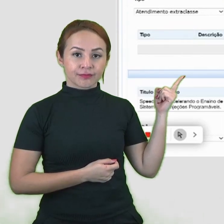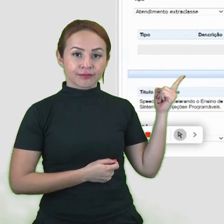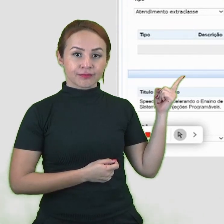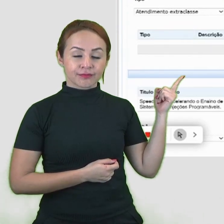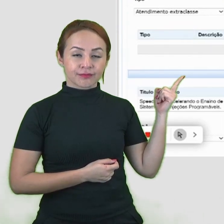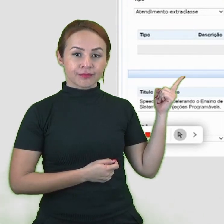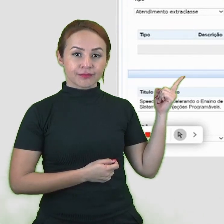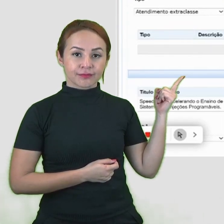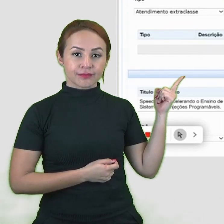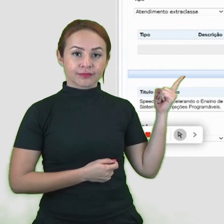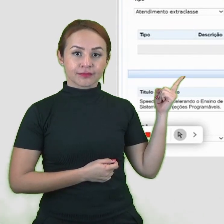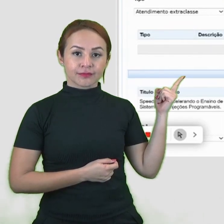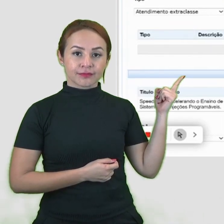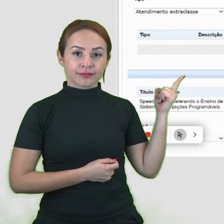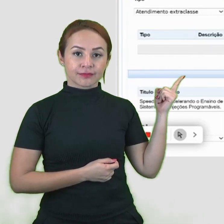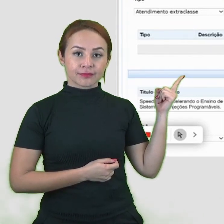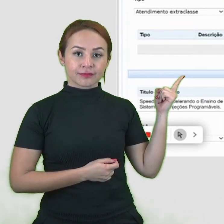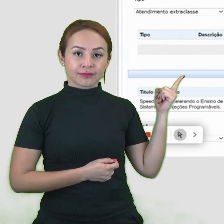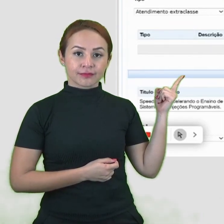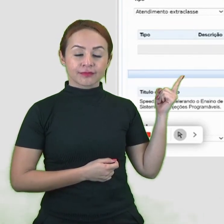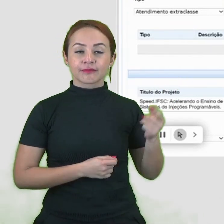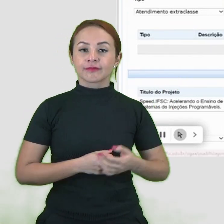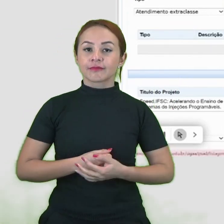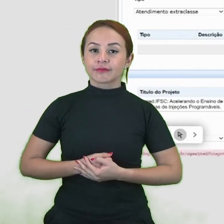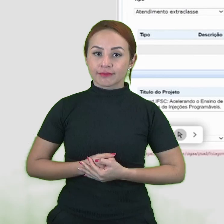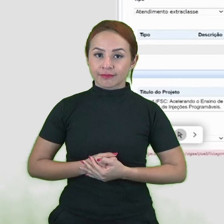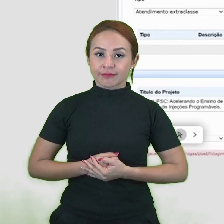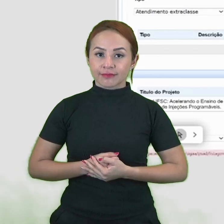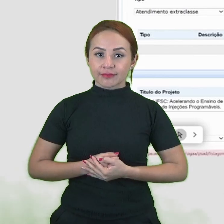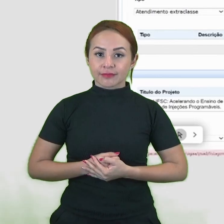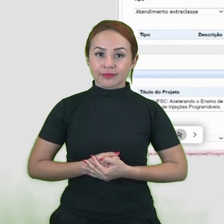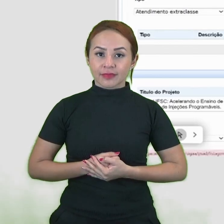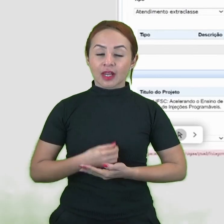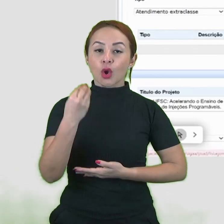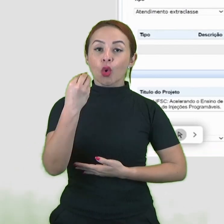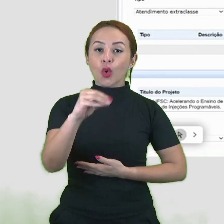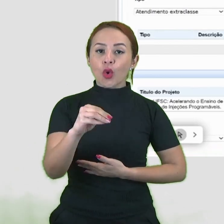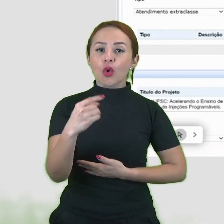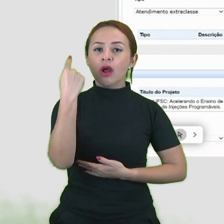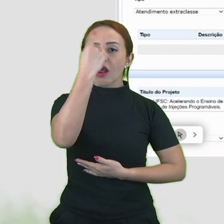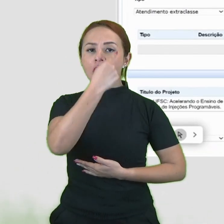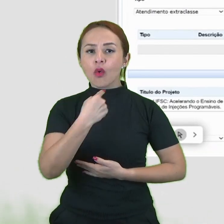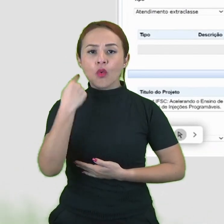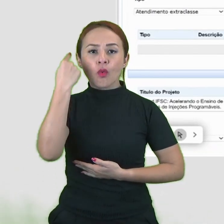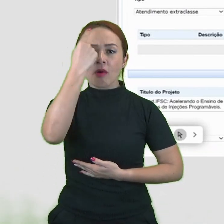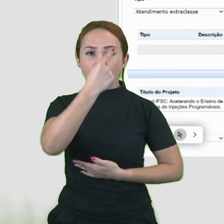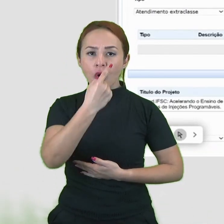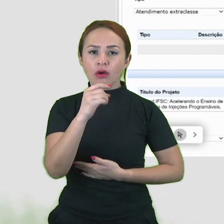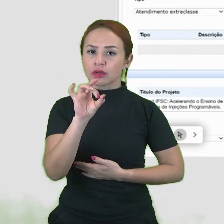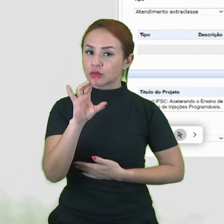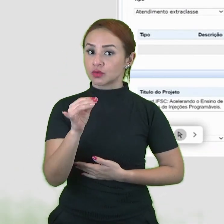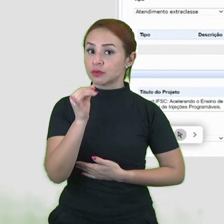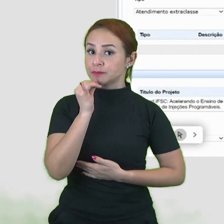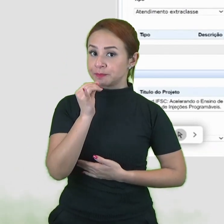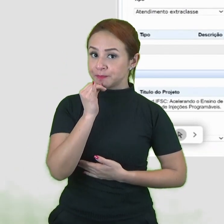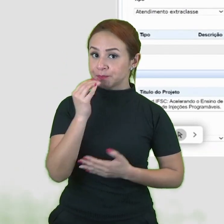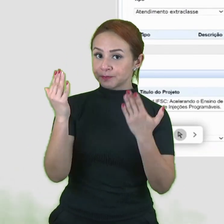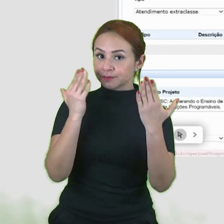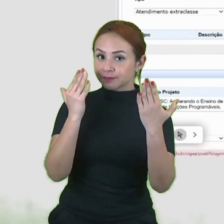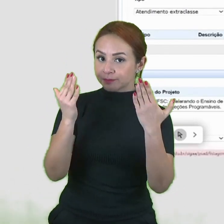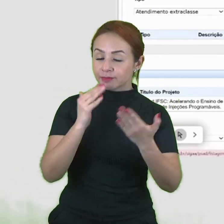caso, vou lançar aqui a carga horária de 1 hora. A gente precisa, então, lançar mais informações,